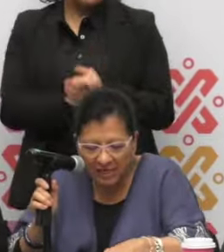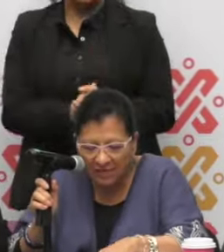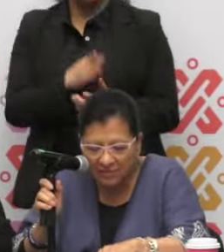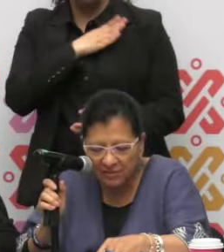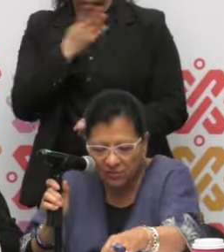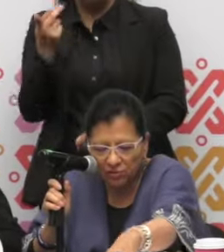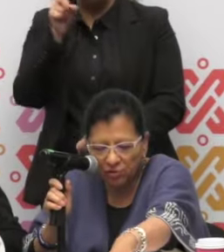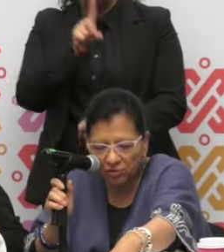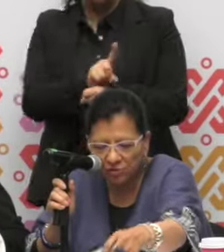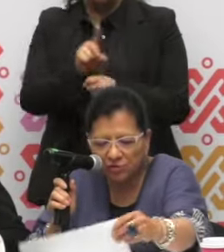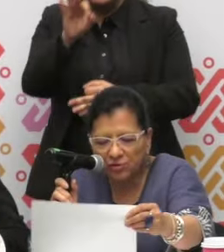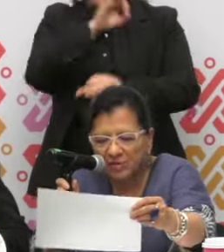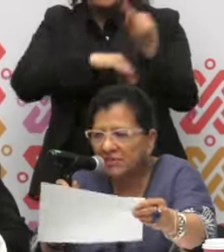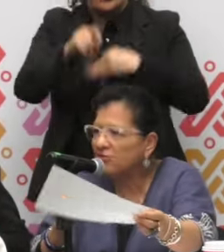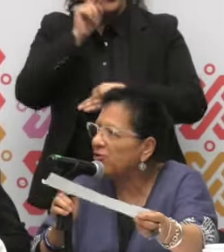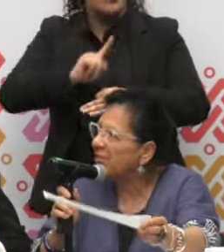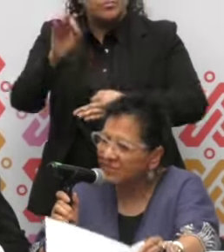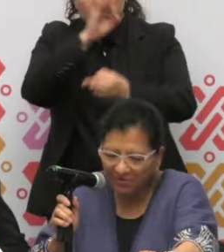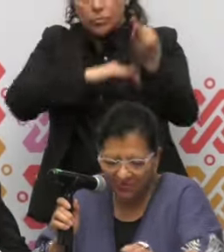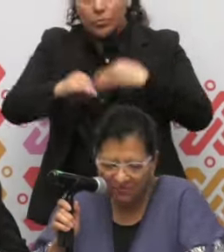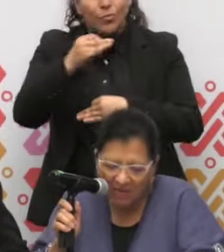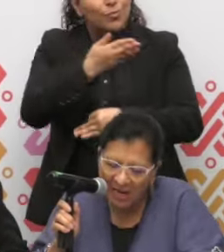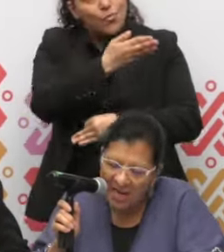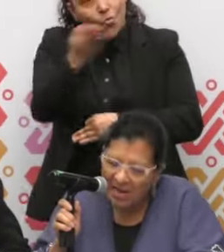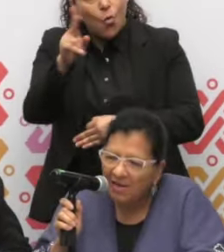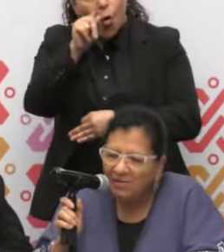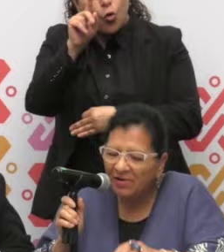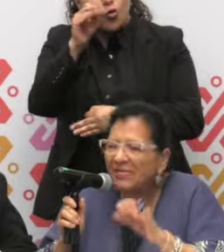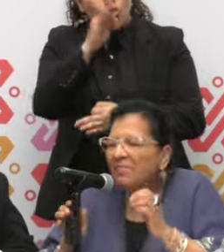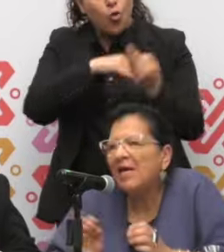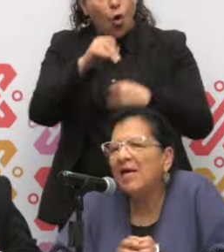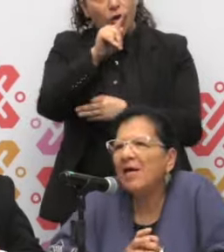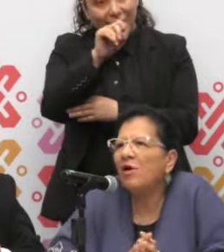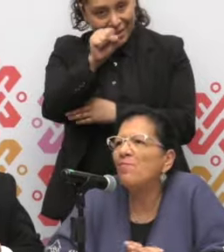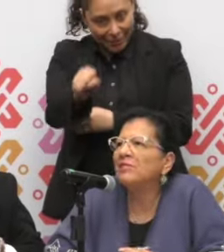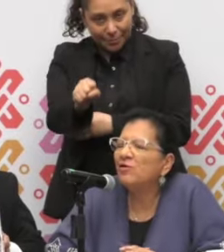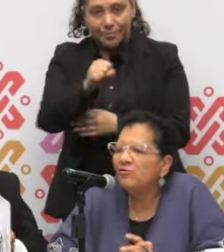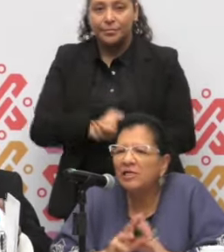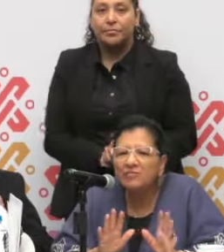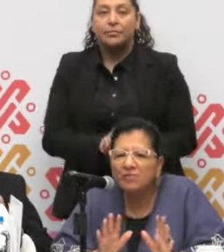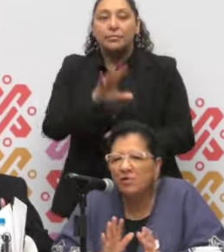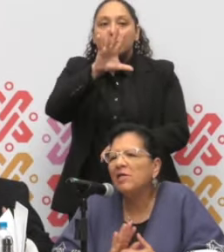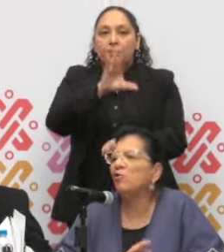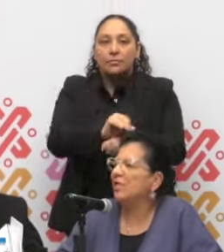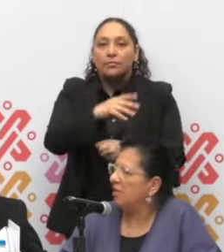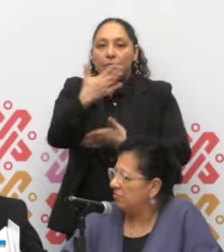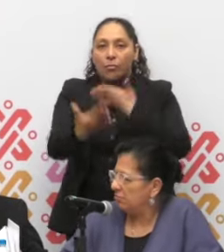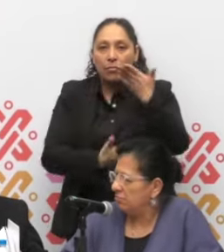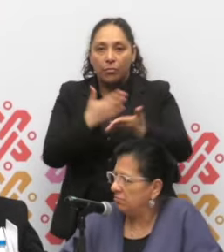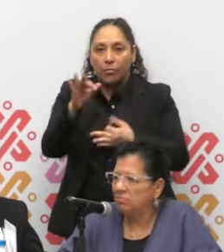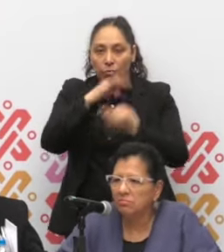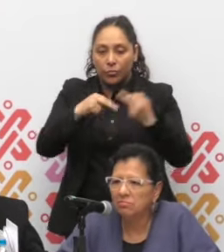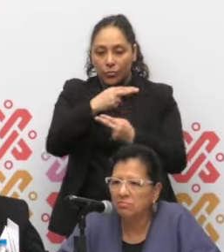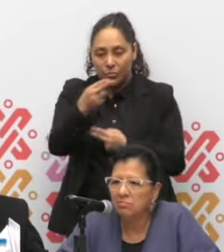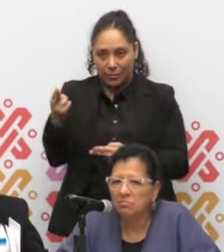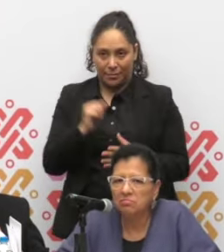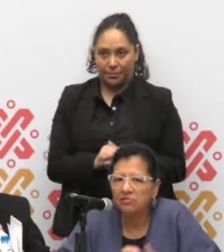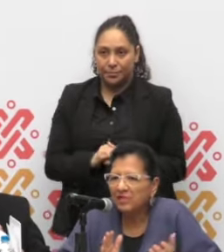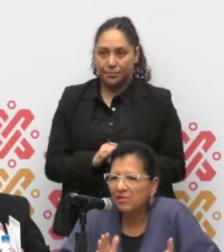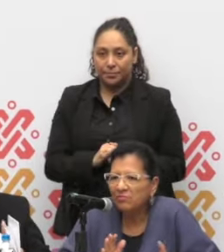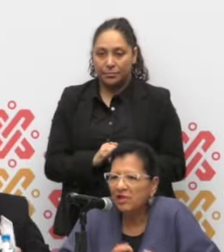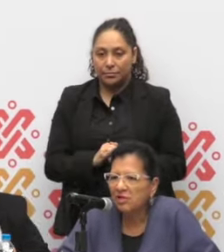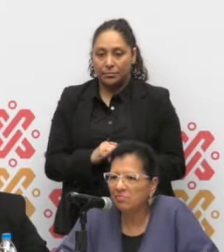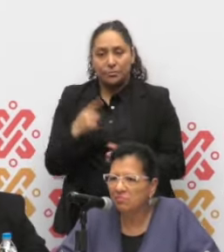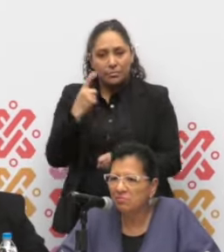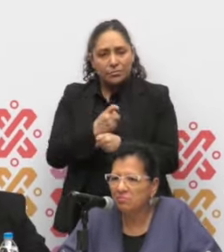Muy buenos días a todos, todas y todos. Permítanme compartir con ustedes primero el origen.